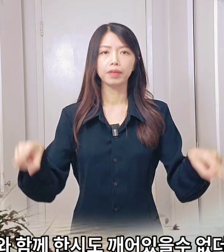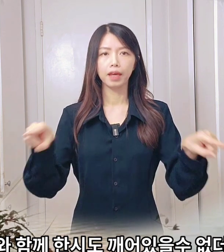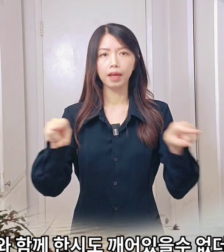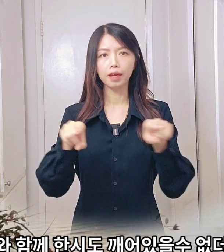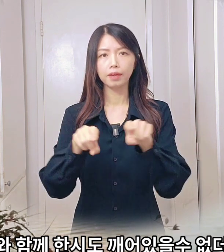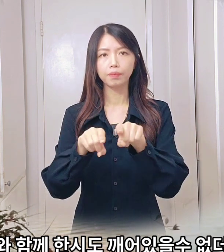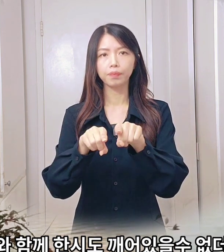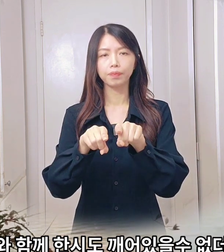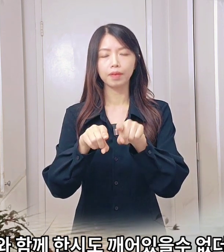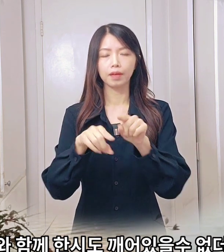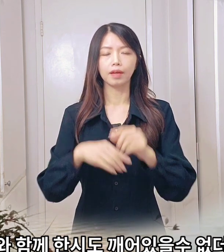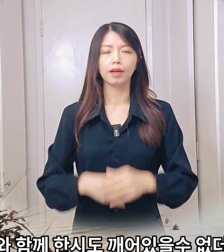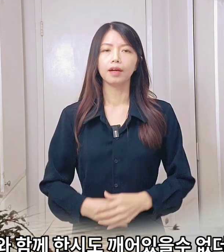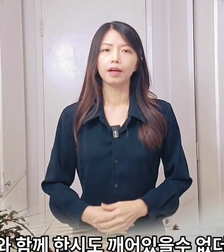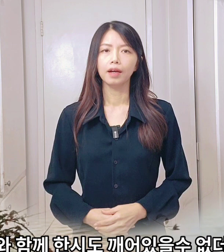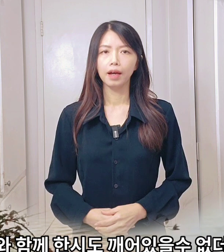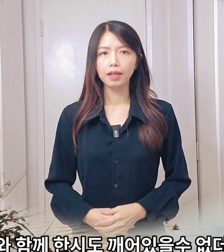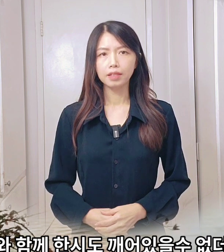함께